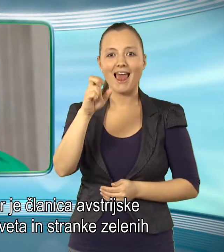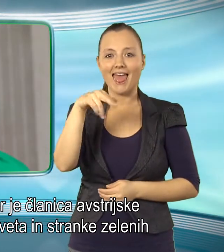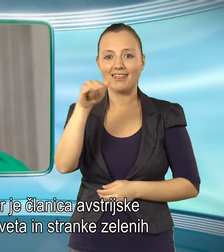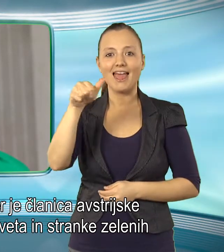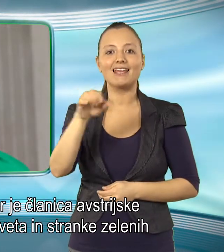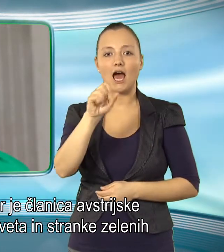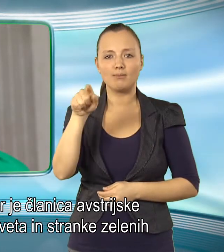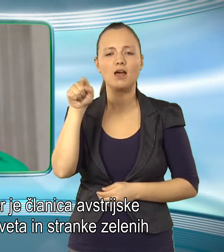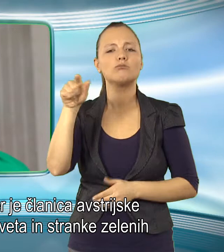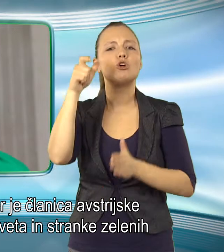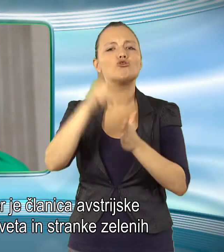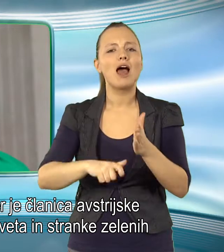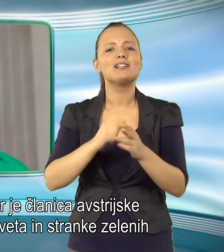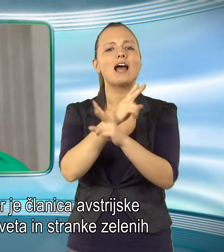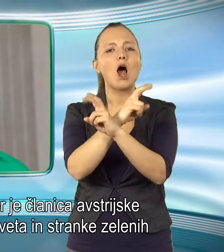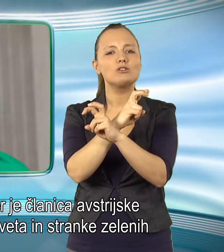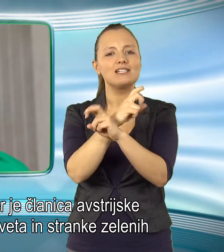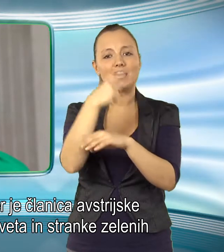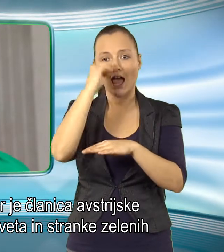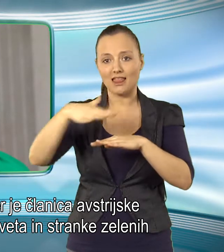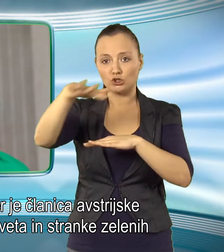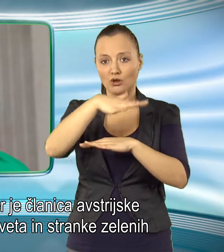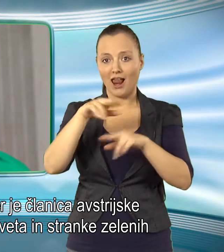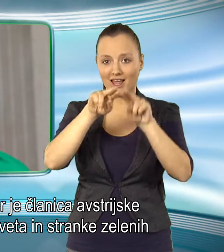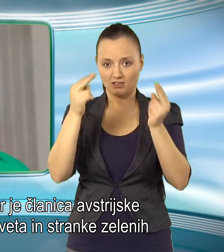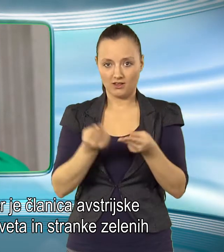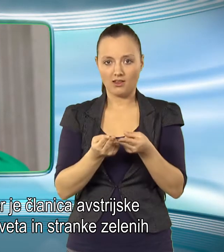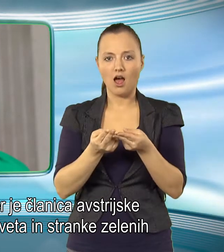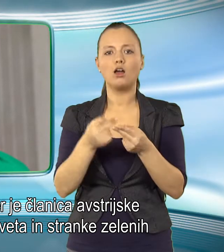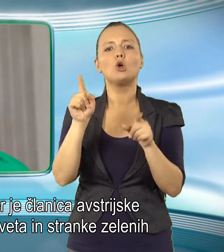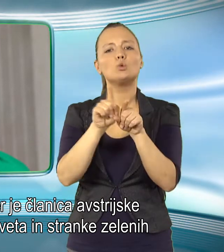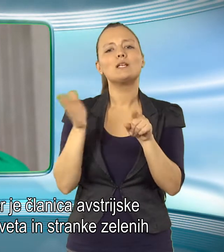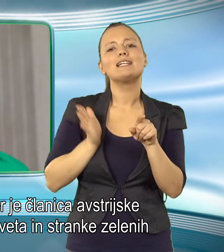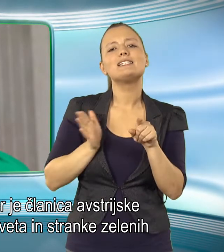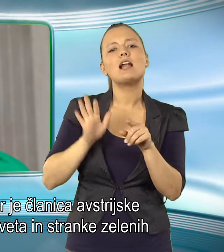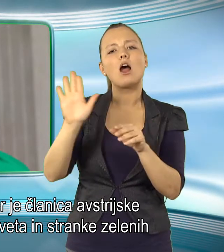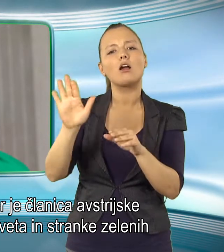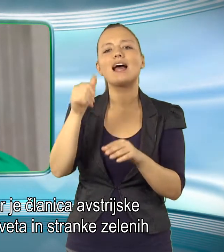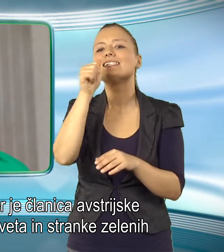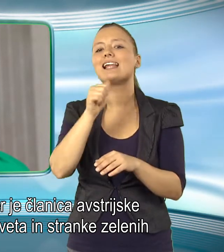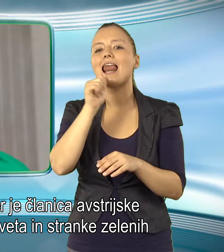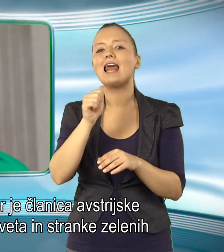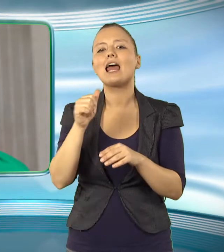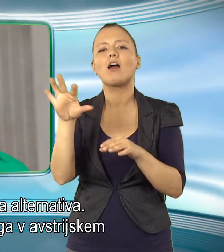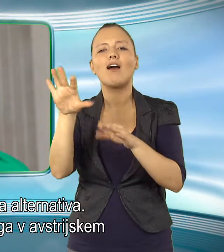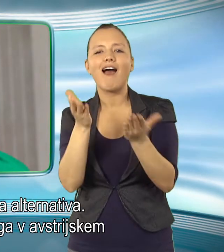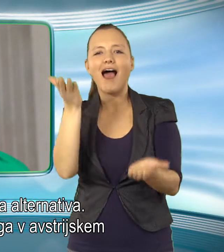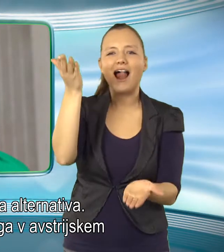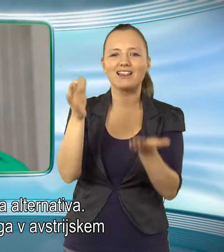Helene Jarmer je članica Avstrijskega nacionalnega sveta in stranke Zelenih Zelena alternativa.